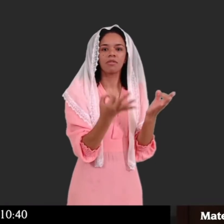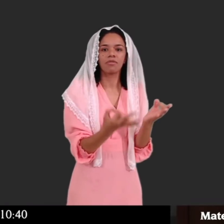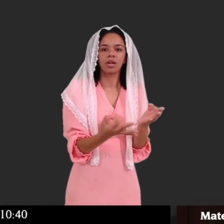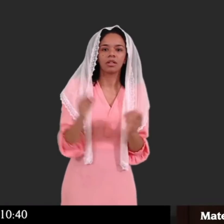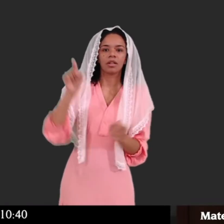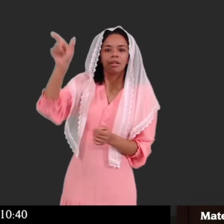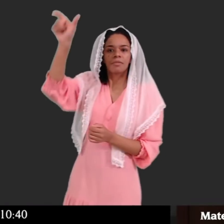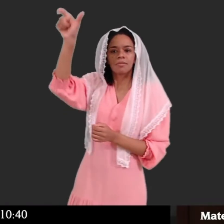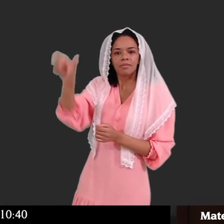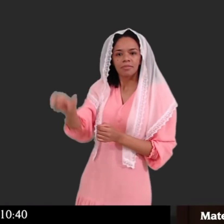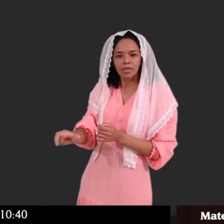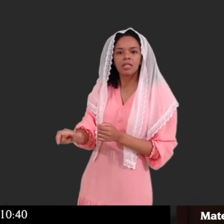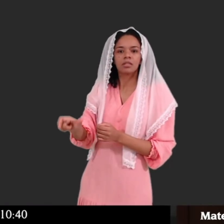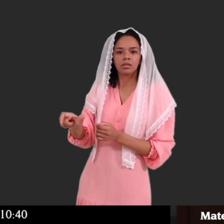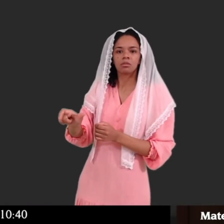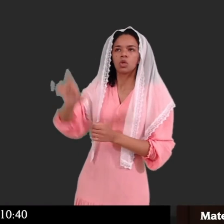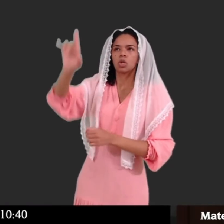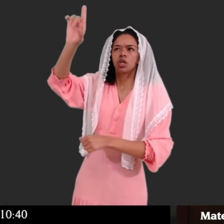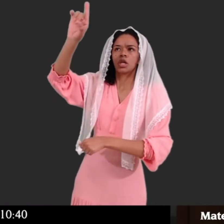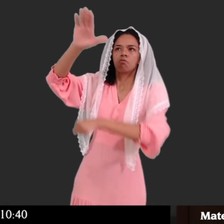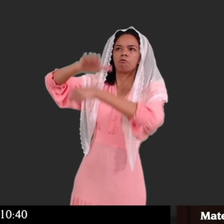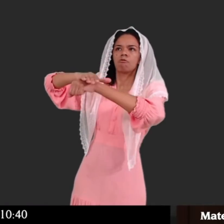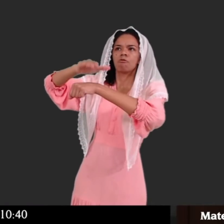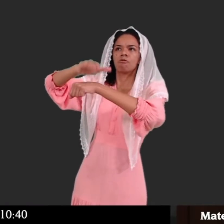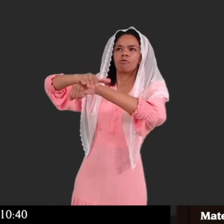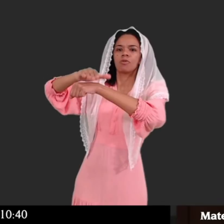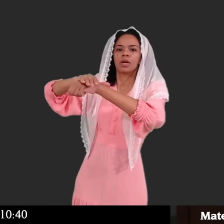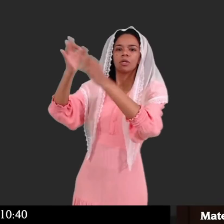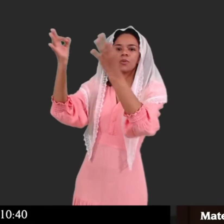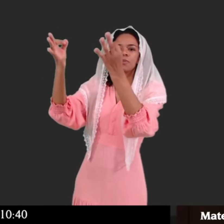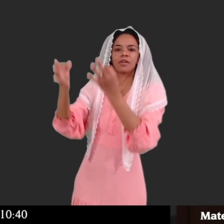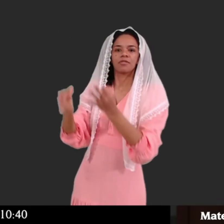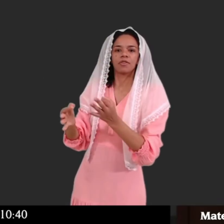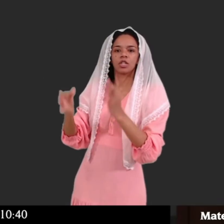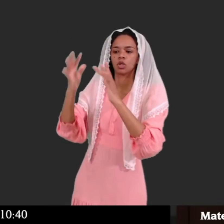de fato pelas mãos de Deus. Não foi filho de mulher,